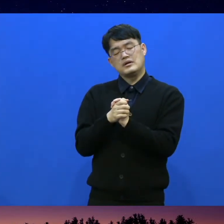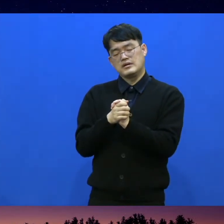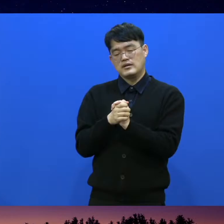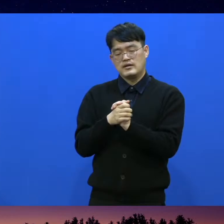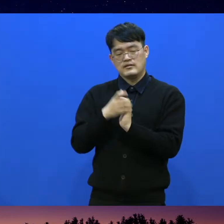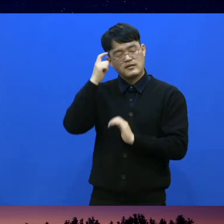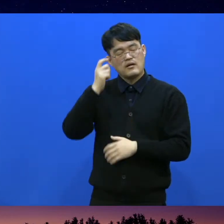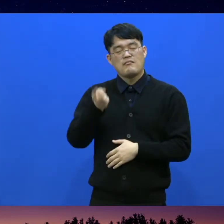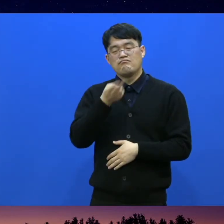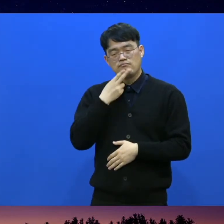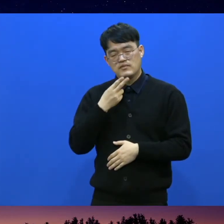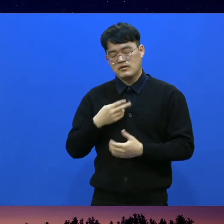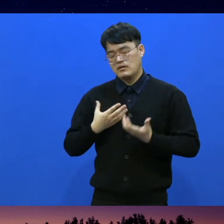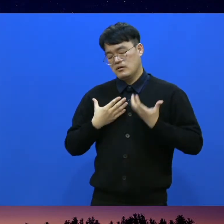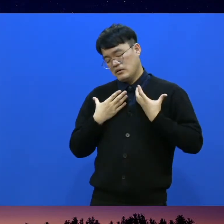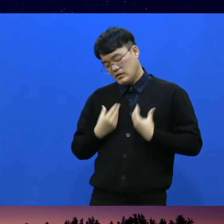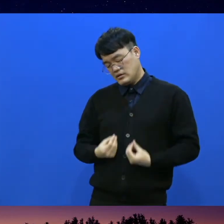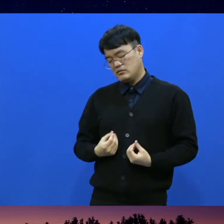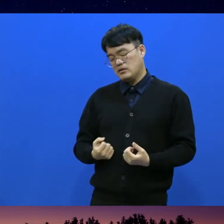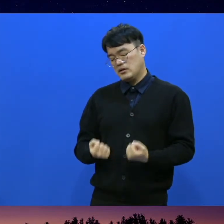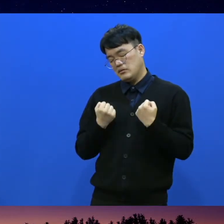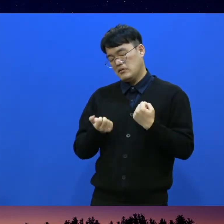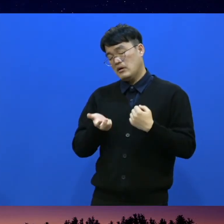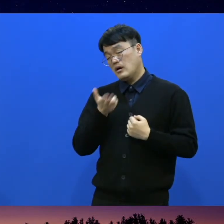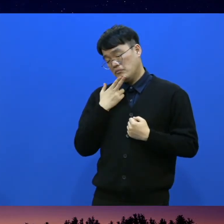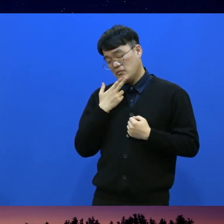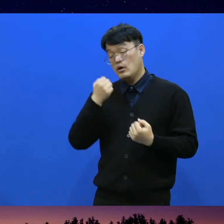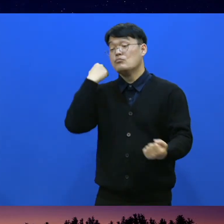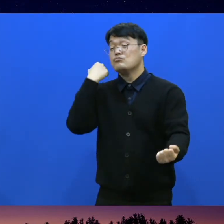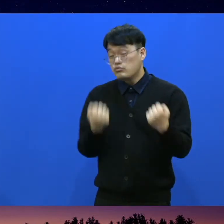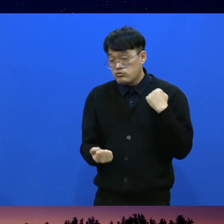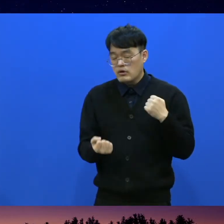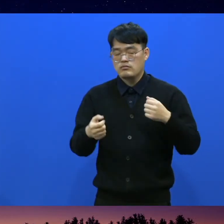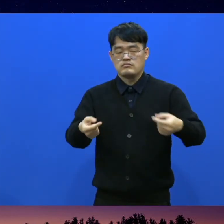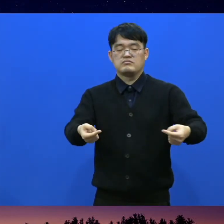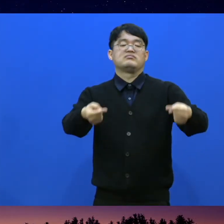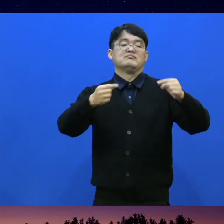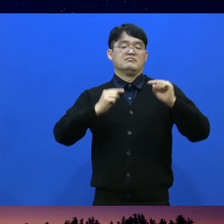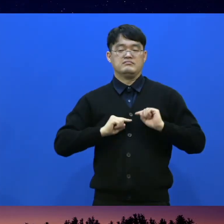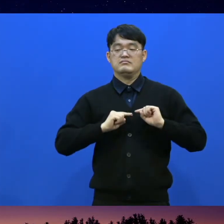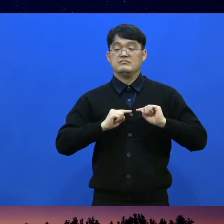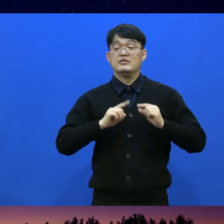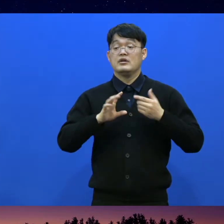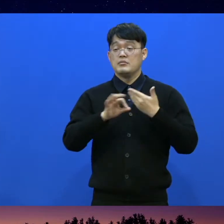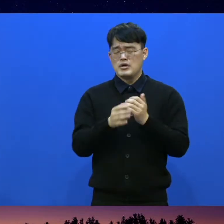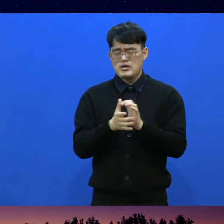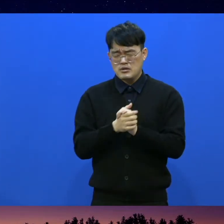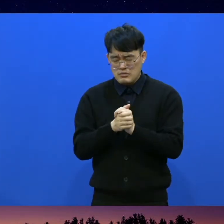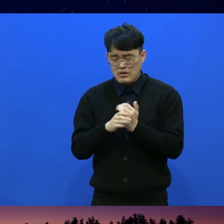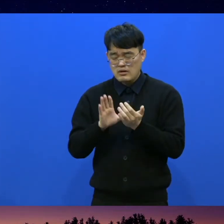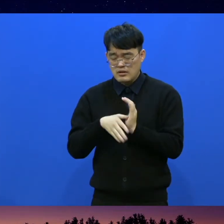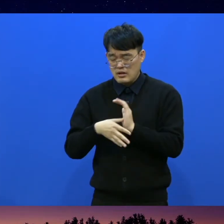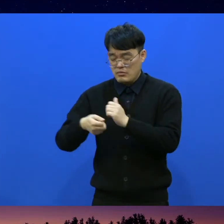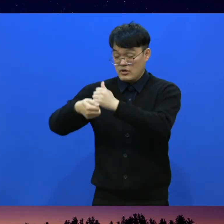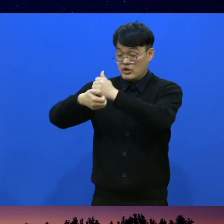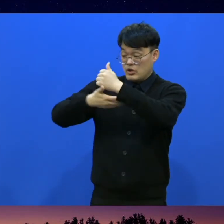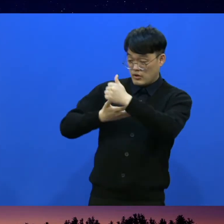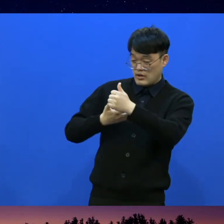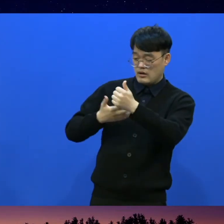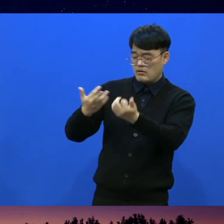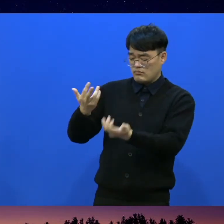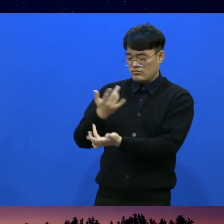낙심하고 절망하고 막 기도할 힘도 없어. 그래도 나오셔야 돼요. 그러면 여기서 기도하는 불이 있잖아요. 그게 내한테 옮겨